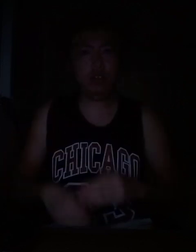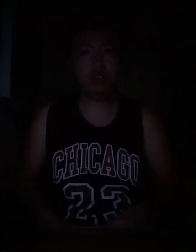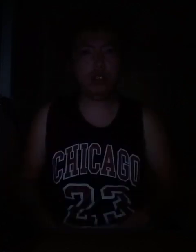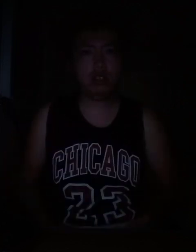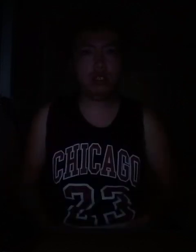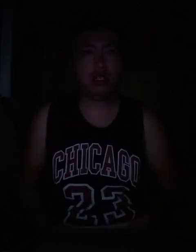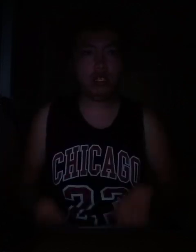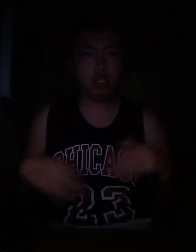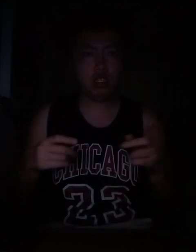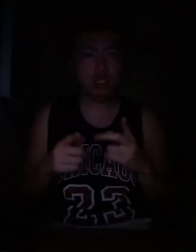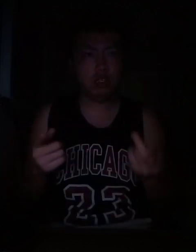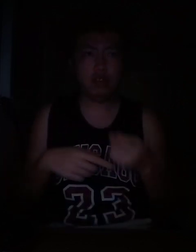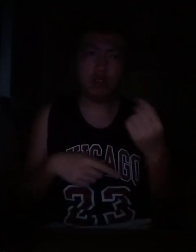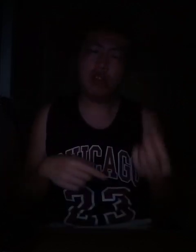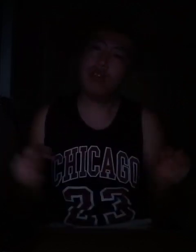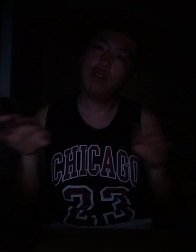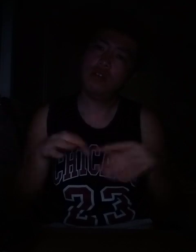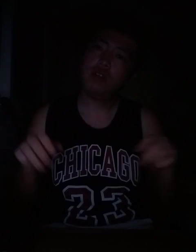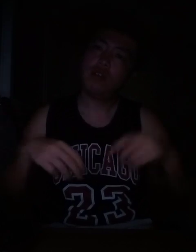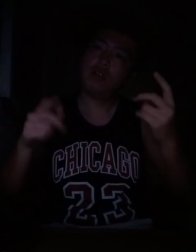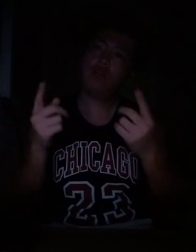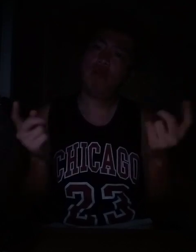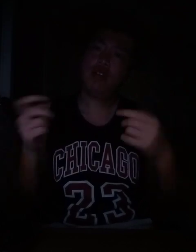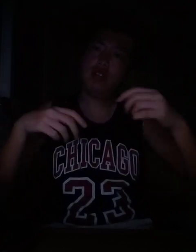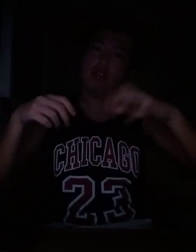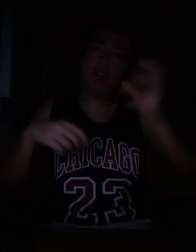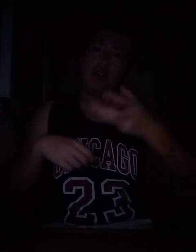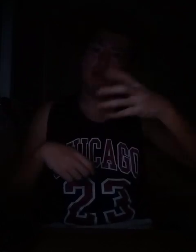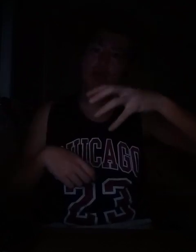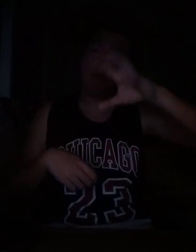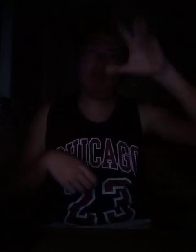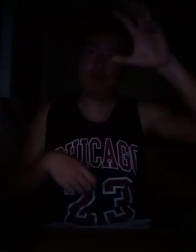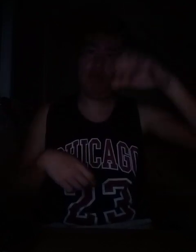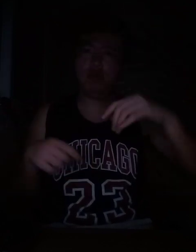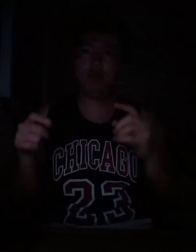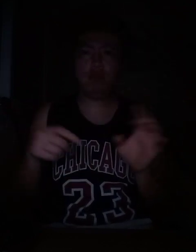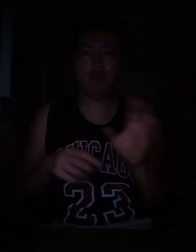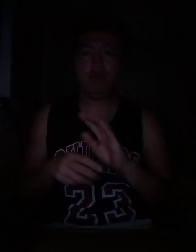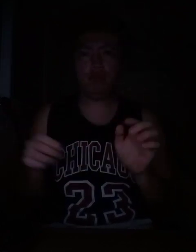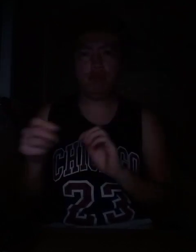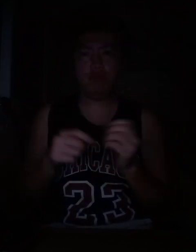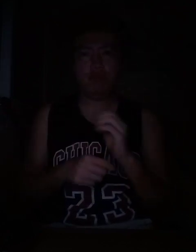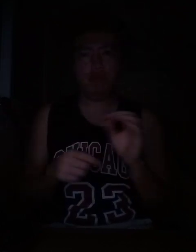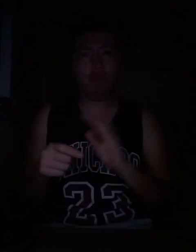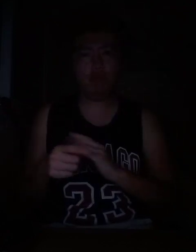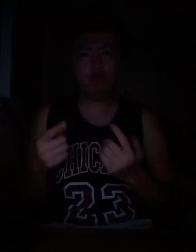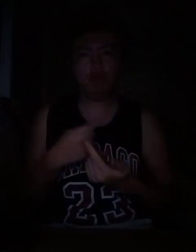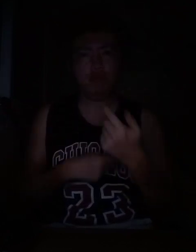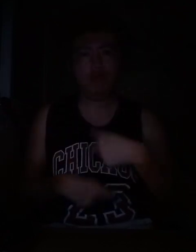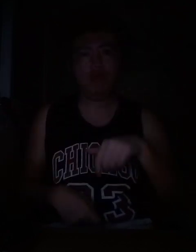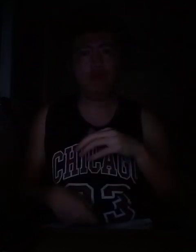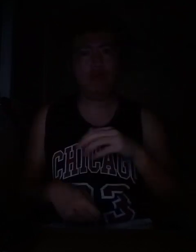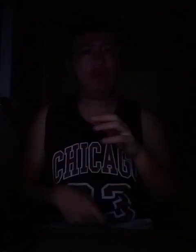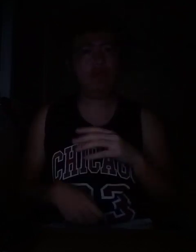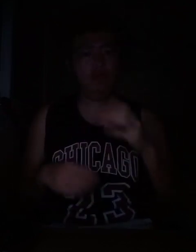이에 따라 내일 제주도부터 오후에 태풍특보가 내려지겠고요. 모레는 일제히 전국에 특보가